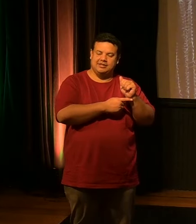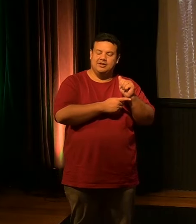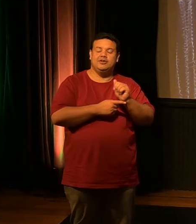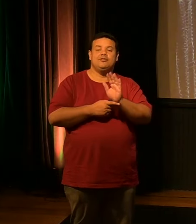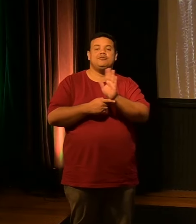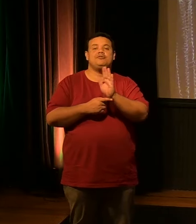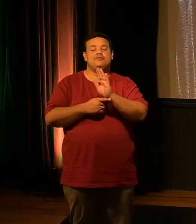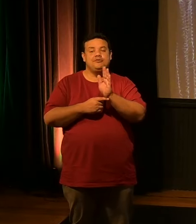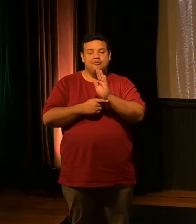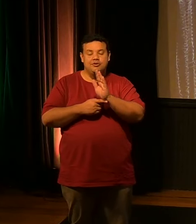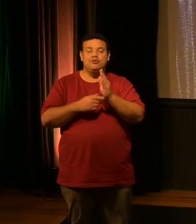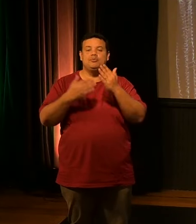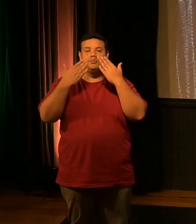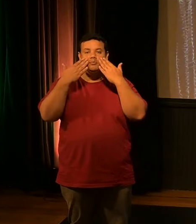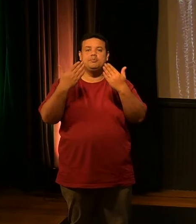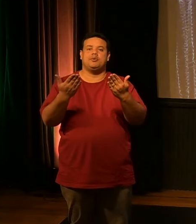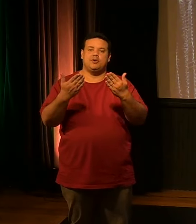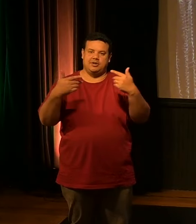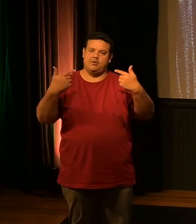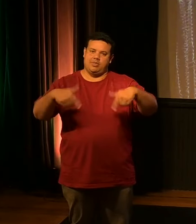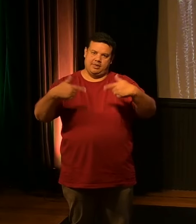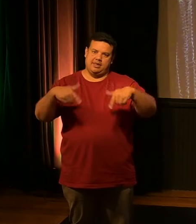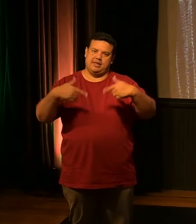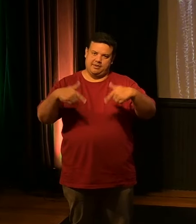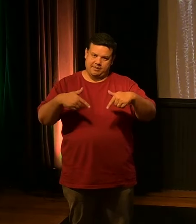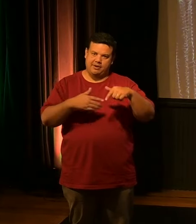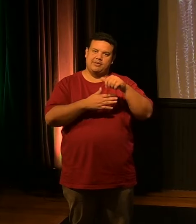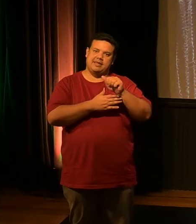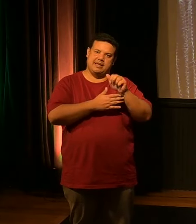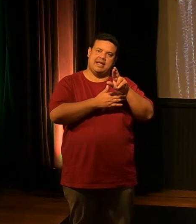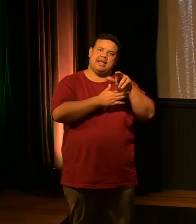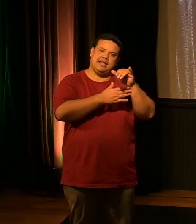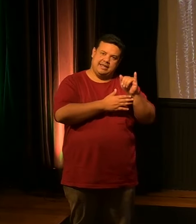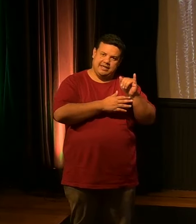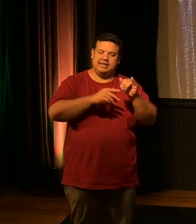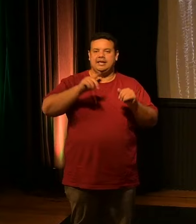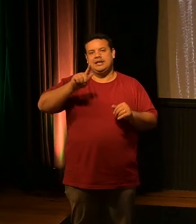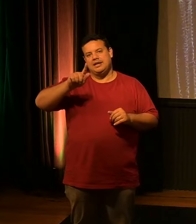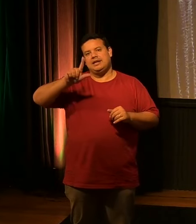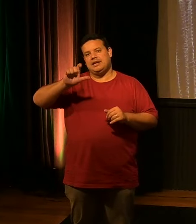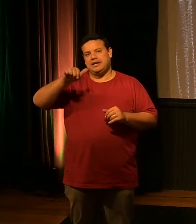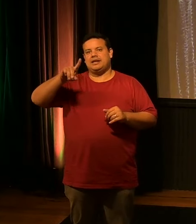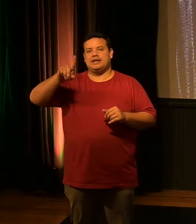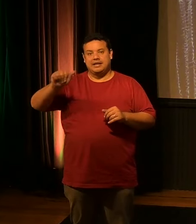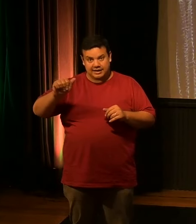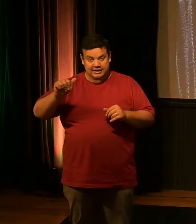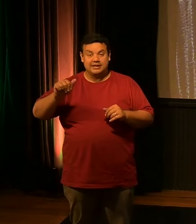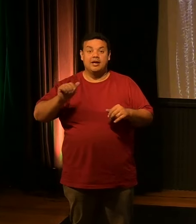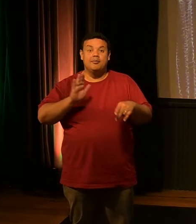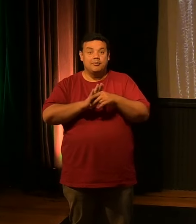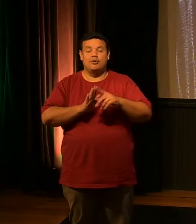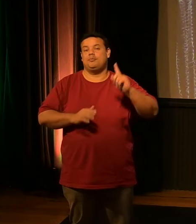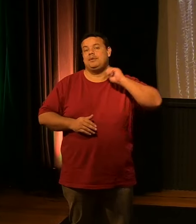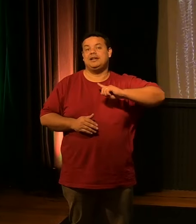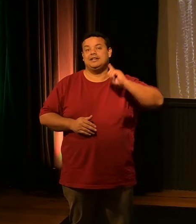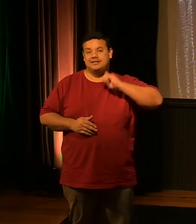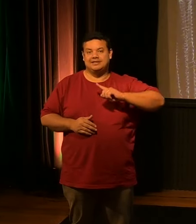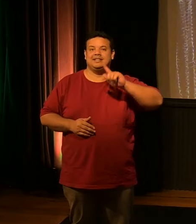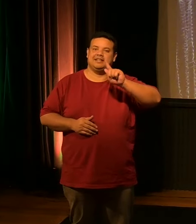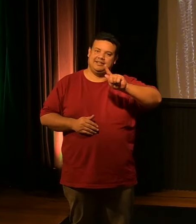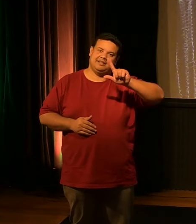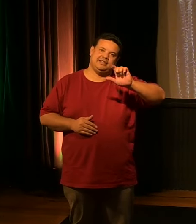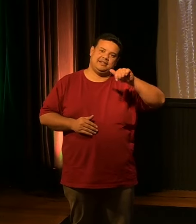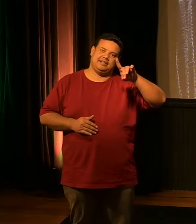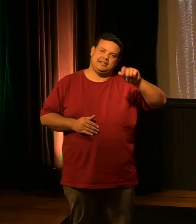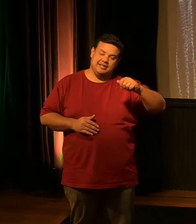mostra com o trabalho do Ari e da Glenda, que são dois diretores mineiros, a Glenda, inclusive, aqui de Poços. A gente